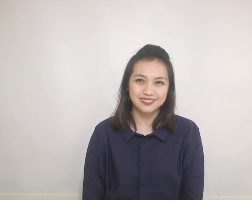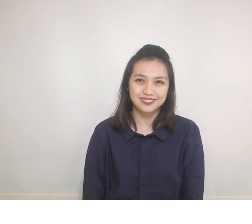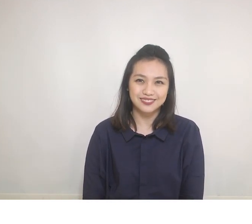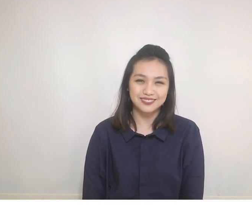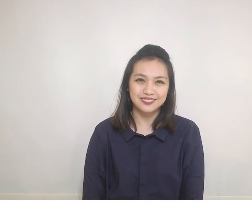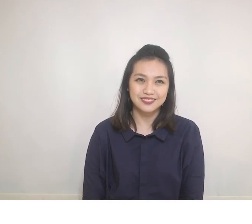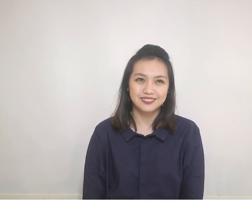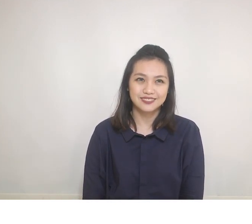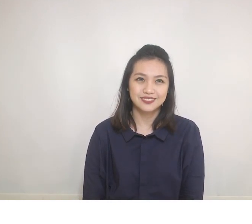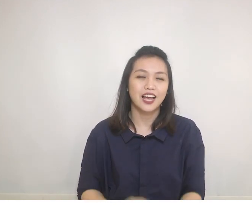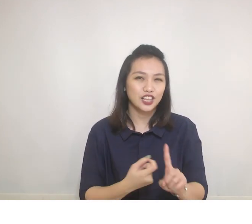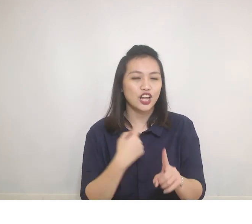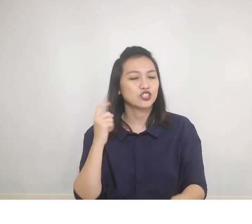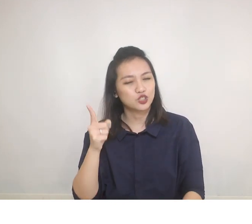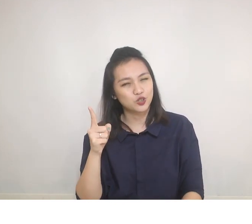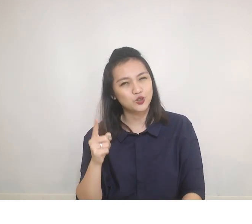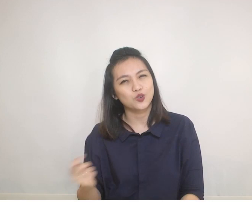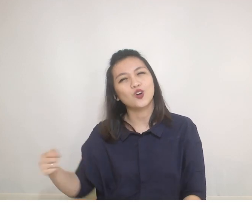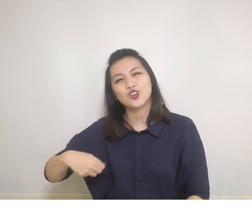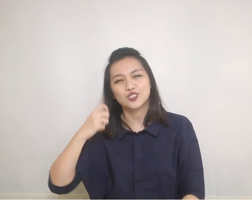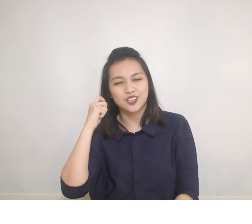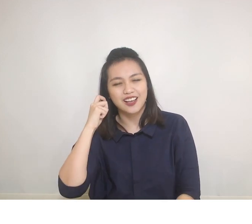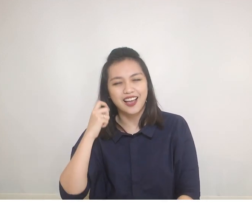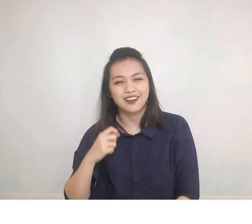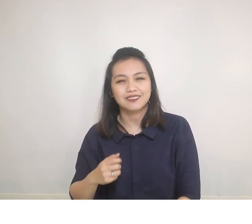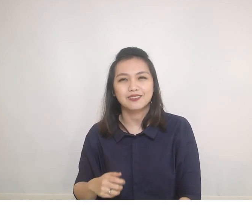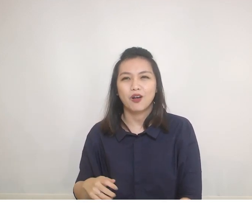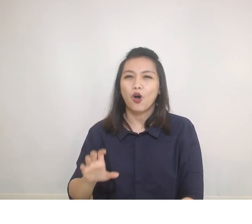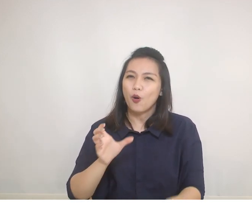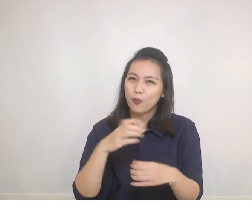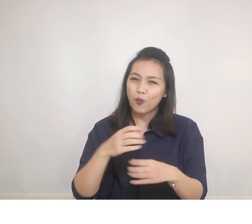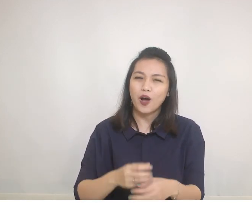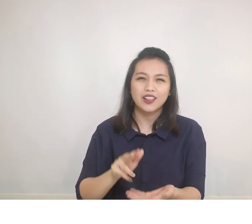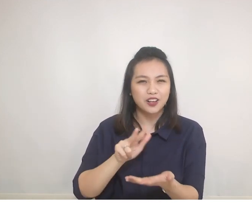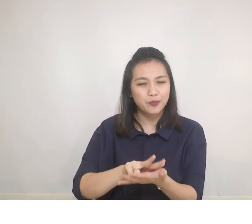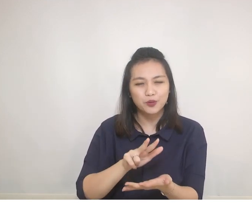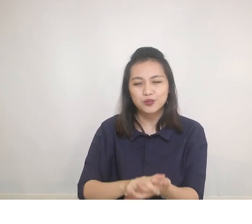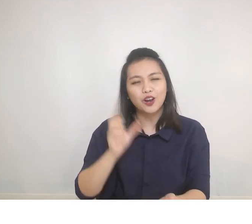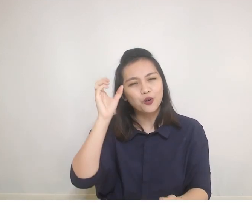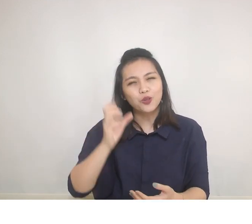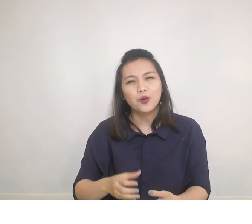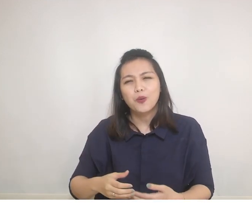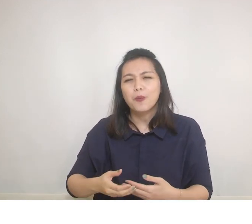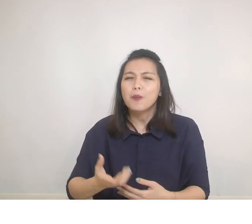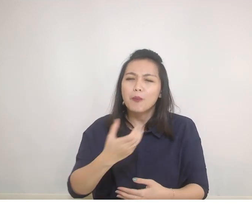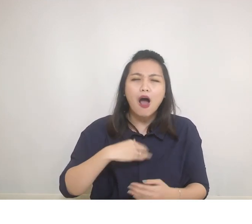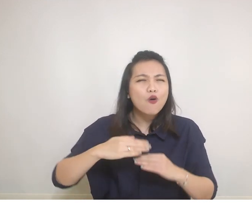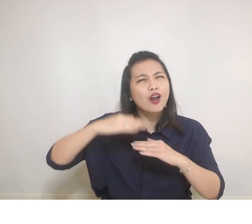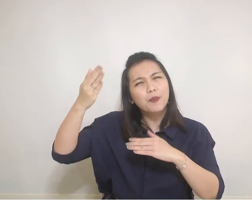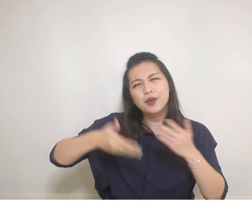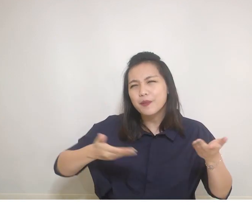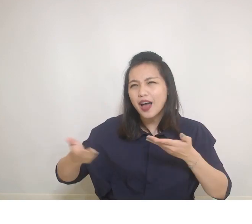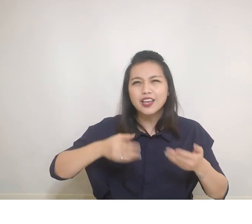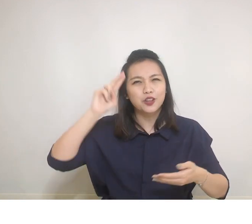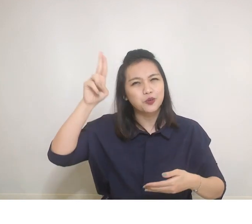Apa kamu putus asa untuk menasihati Nia gitu ya, aku ini sudah enggak diurusi terus gini, sampai istilahnya kok bisa enggak menyerah, sampai akhirnya dapat